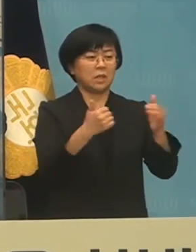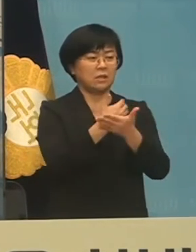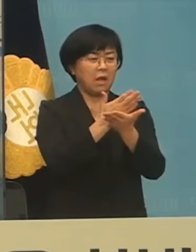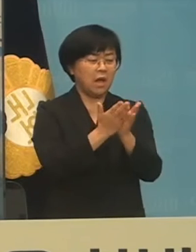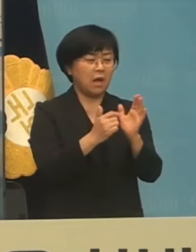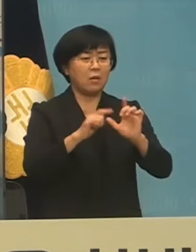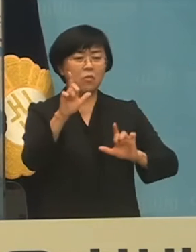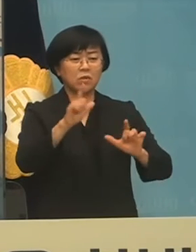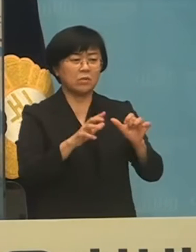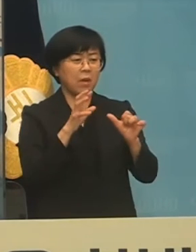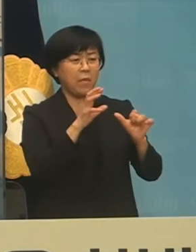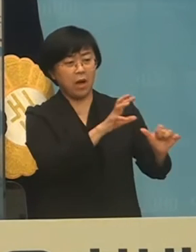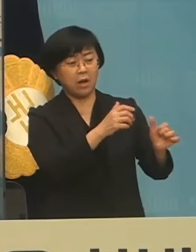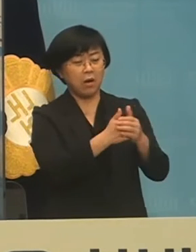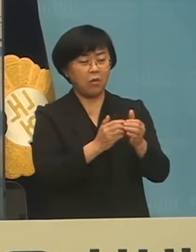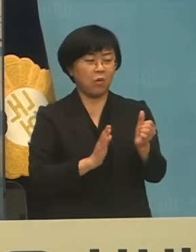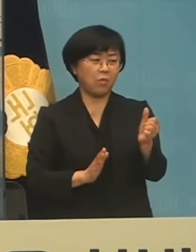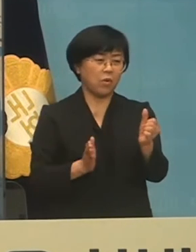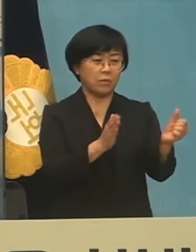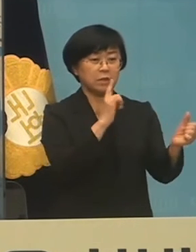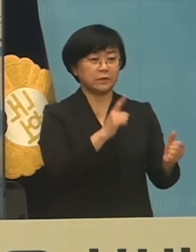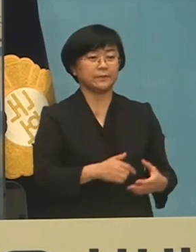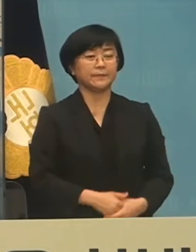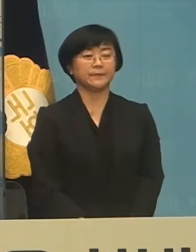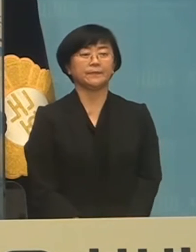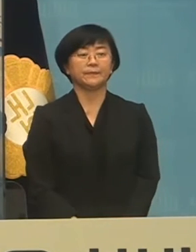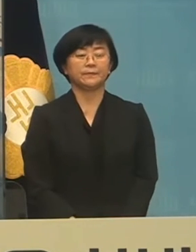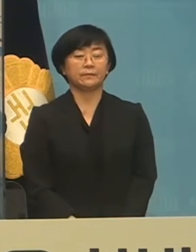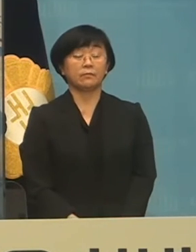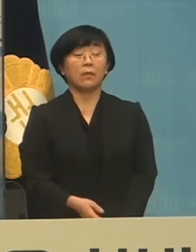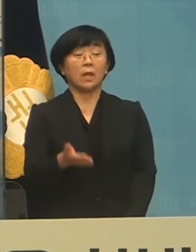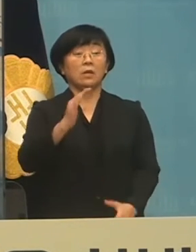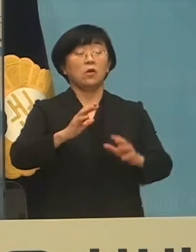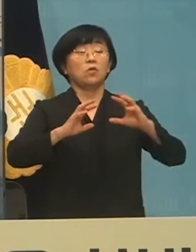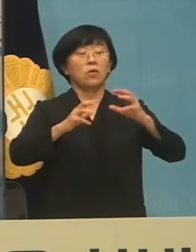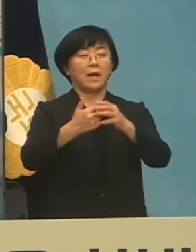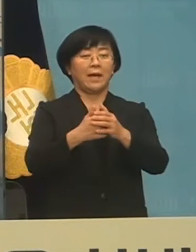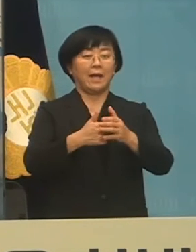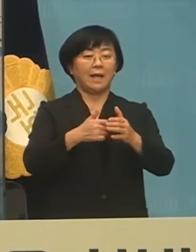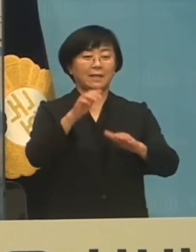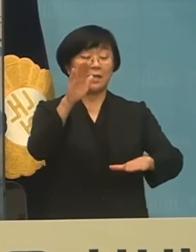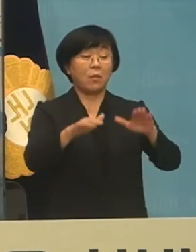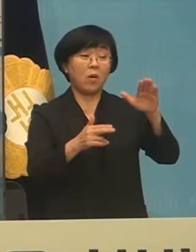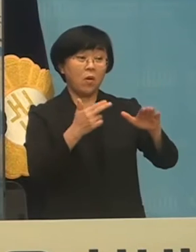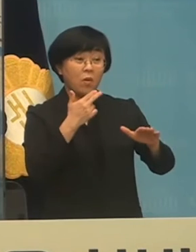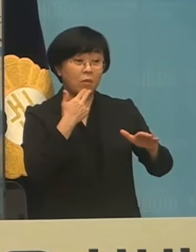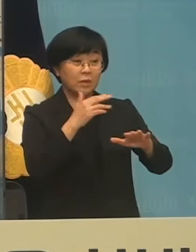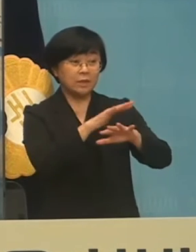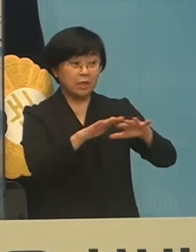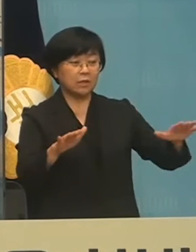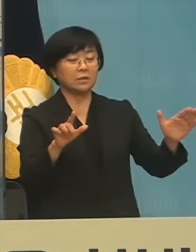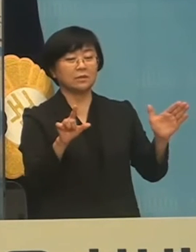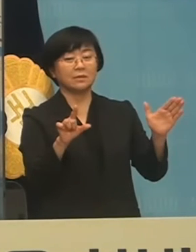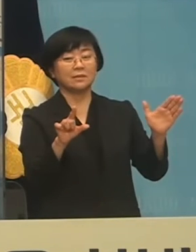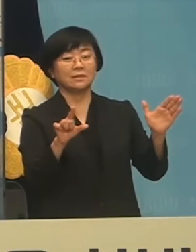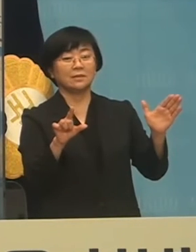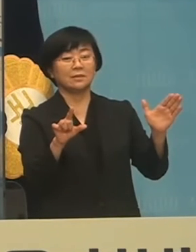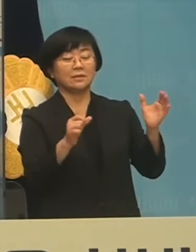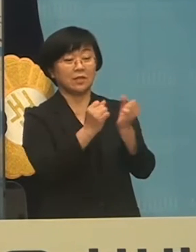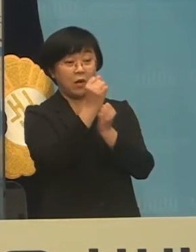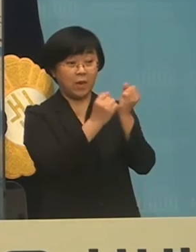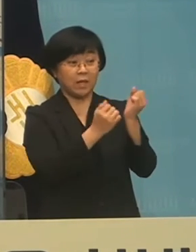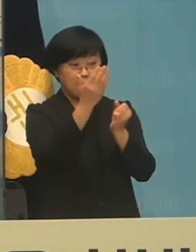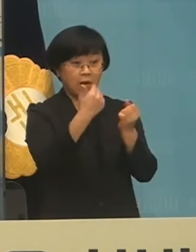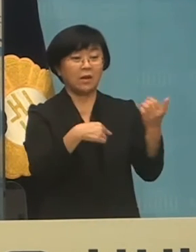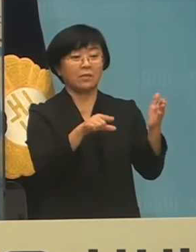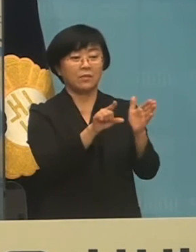다양한 형태로 협박하고 회유하기도 했습니다. 그래도 국가의 최소한 차별 없이 처리해 줄 것이라고 설명한